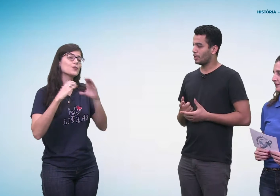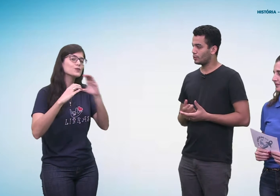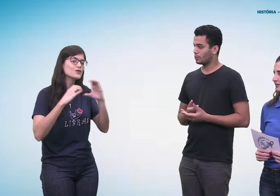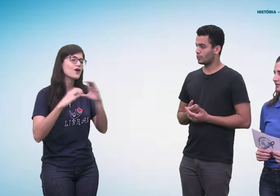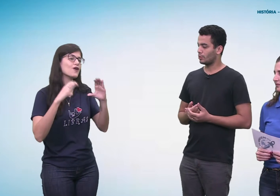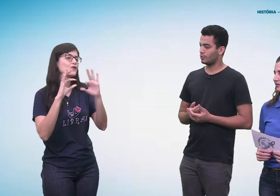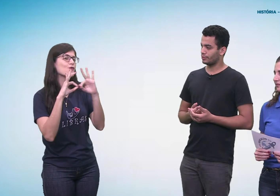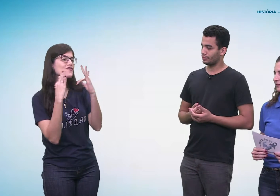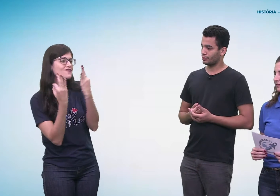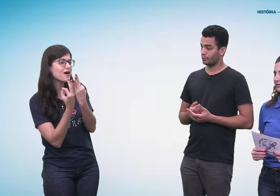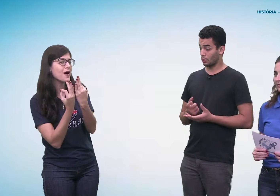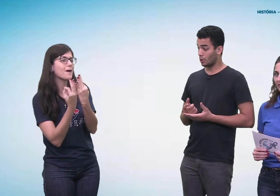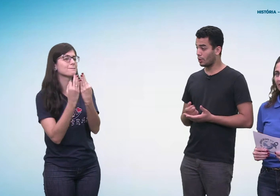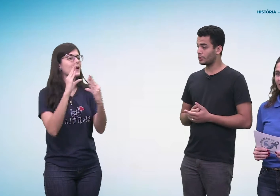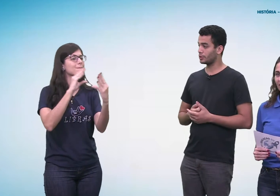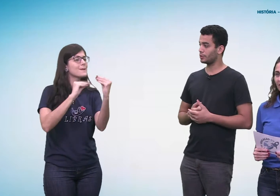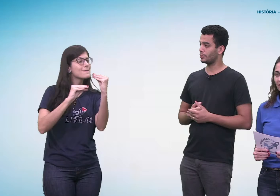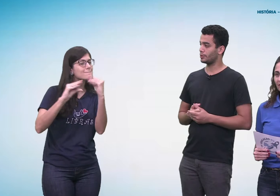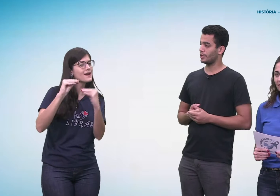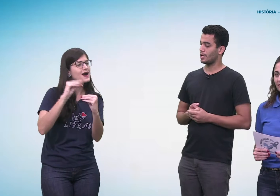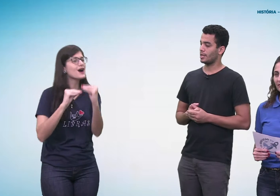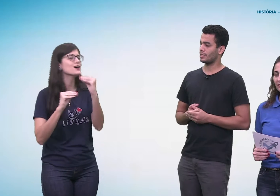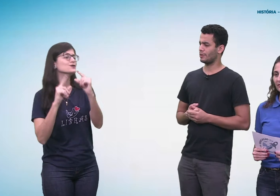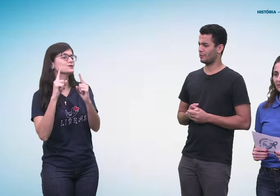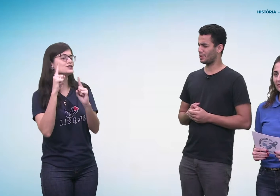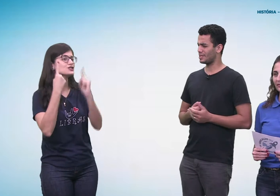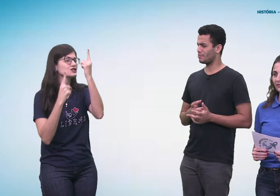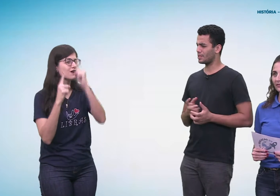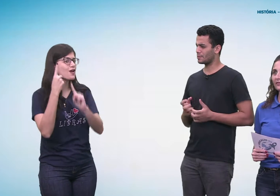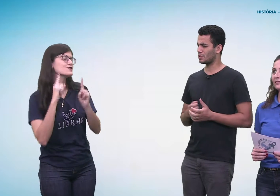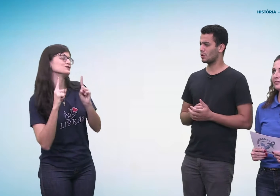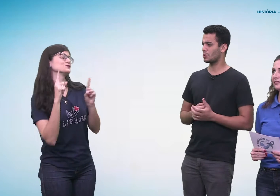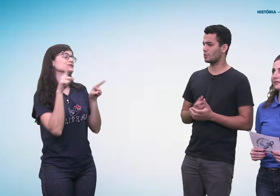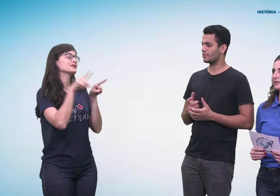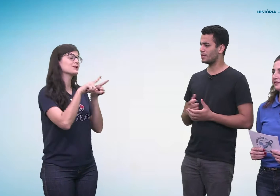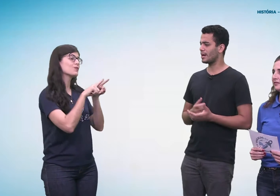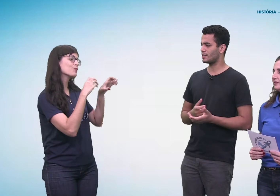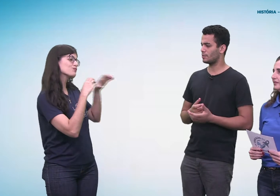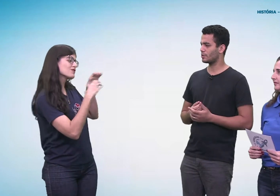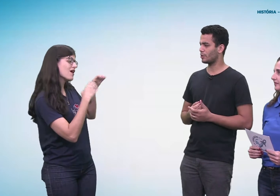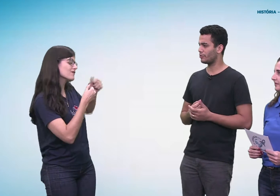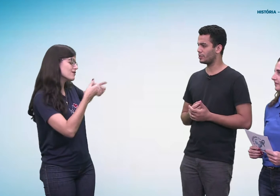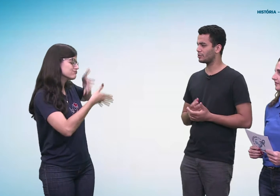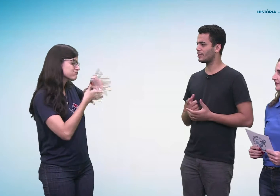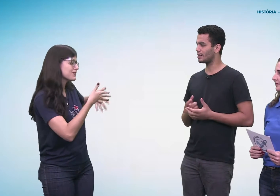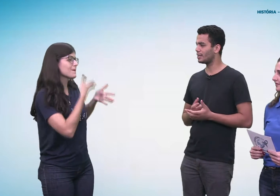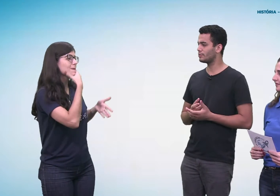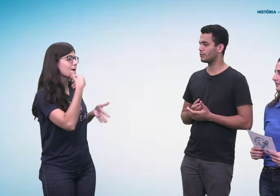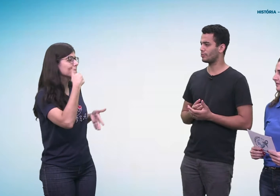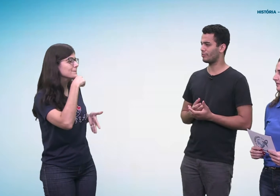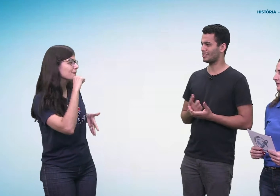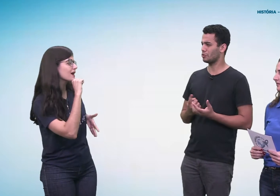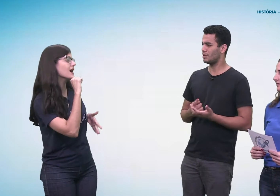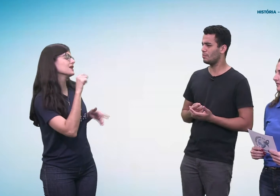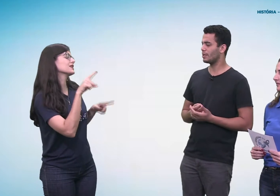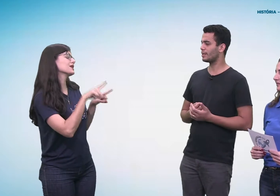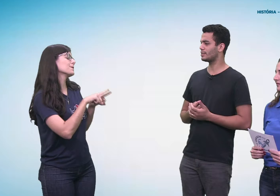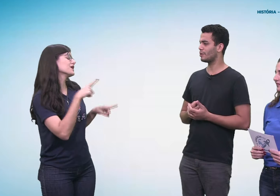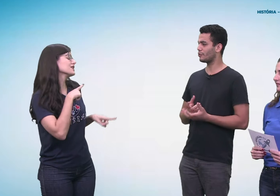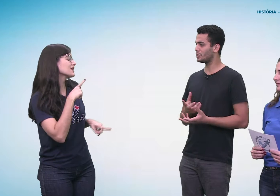acompanhamento com fonológico. Eu percebi as pessoas, alguns familiares meus que eram ouvintes falando, fazendo mímicas, aí eu fui